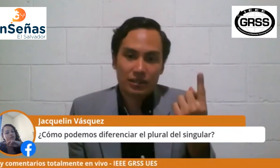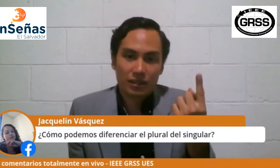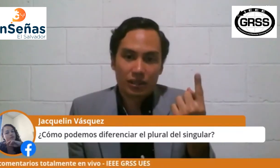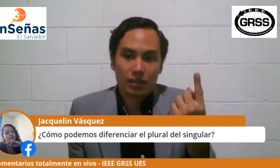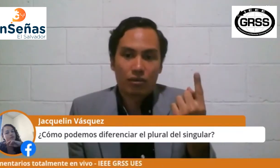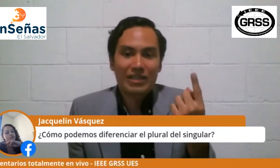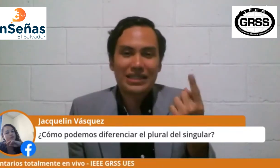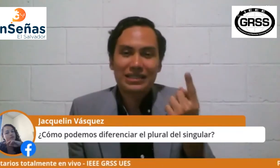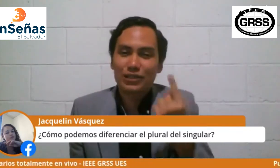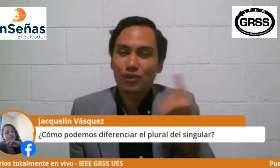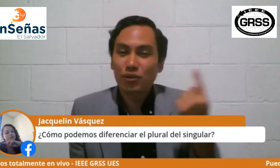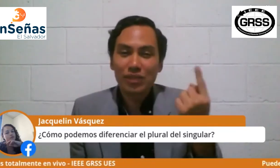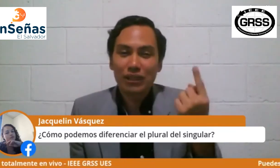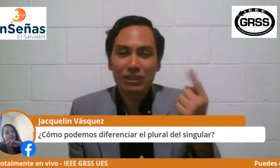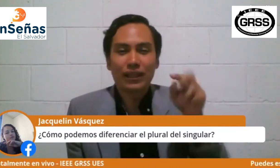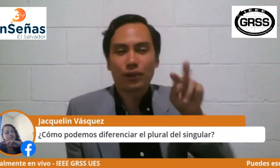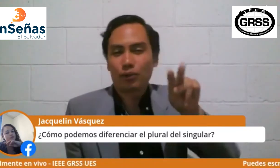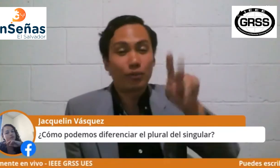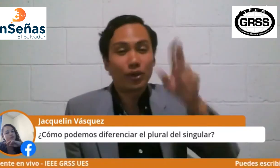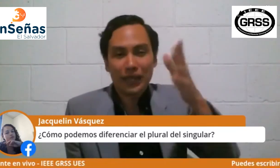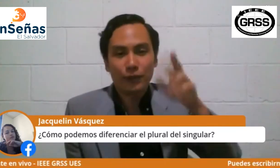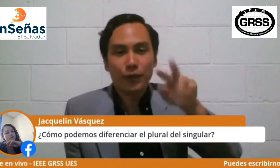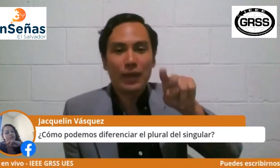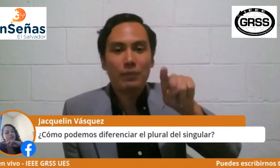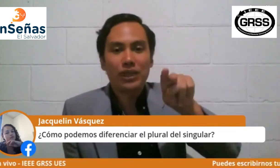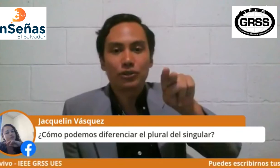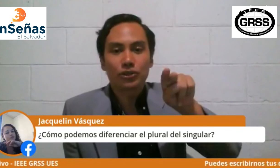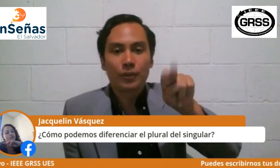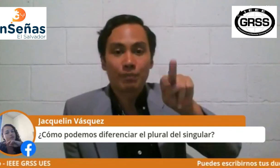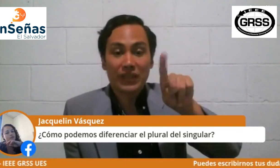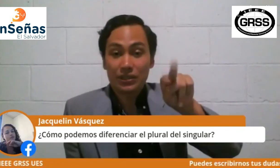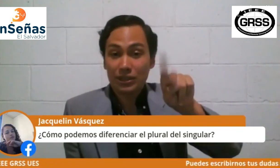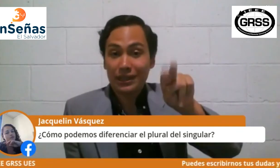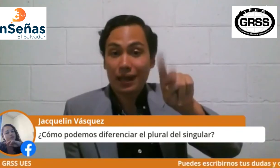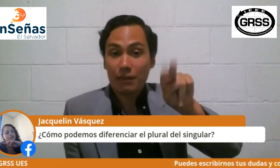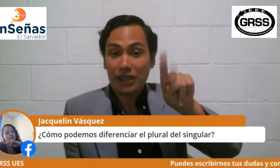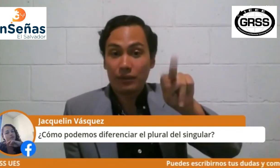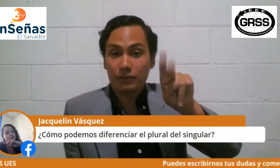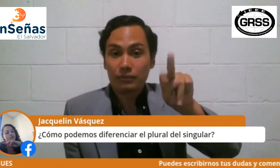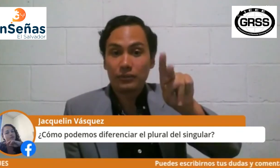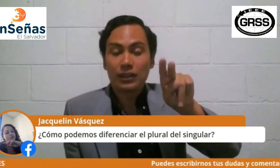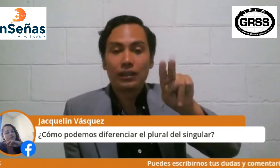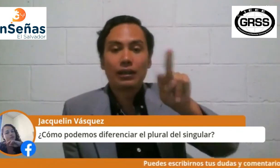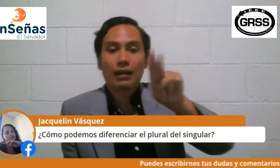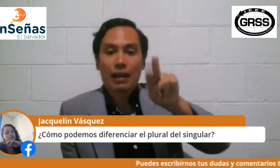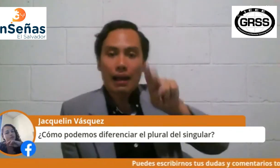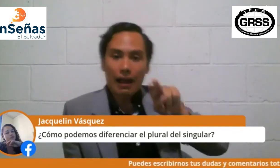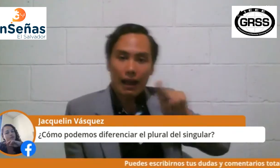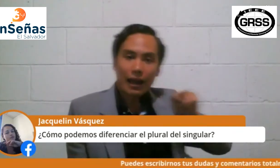veces. O a veces se hace un movimiento en círculo. Por ejemplo, amigos. Esto es amigo,